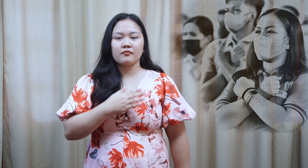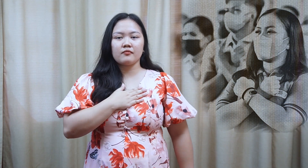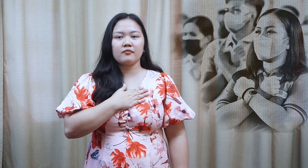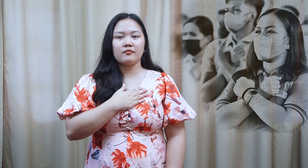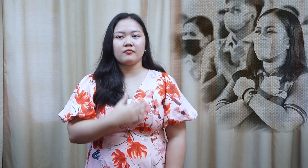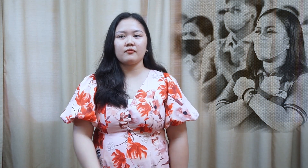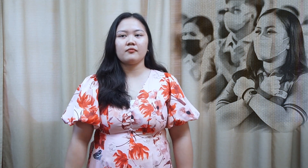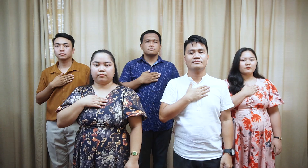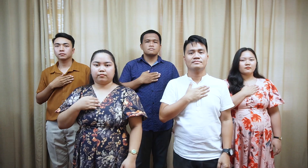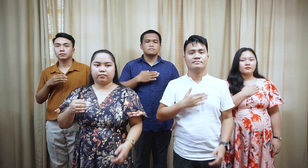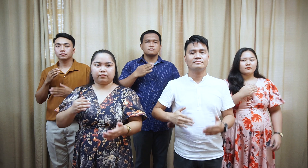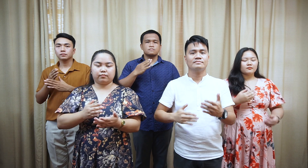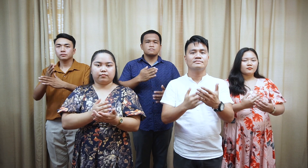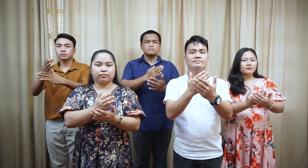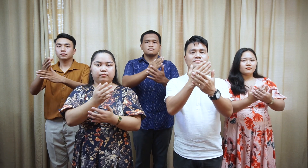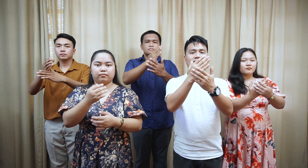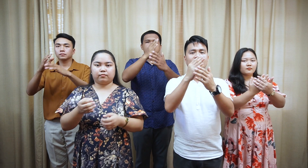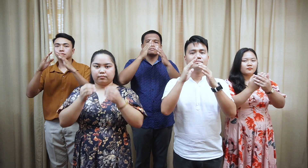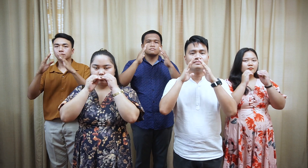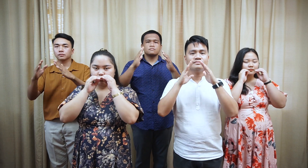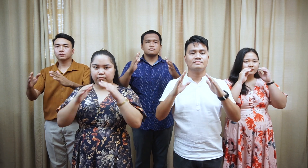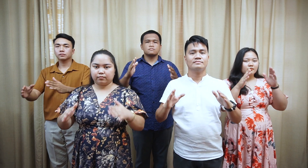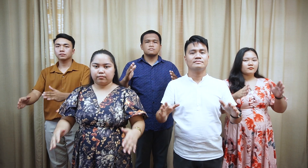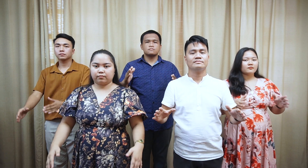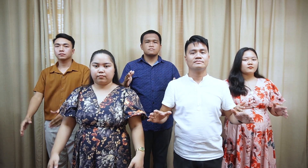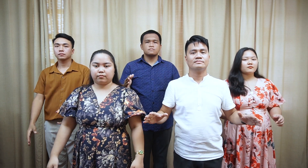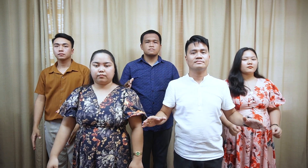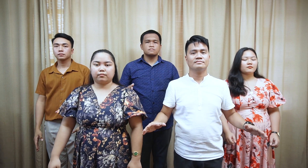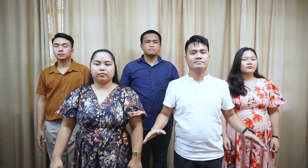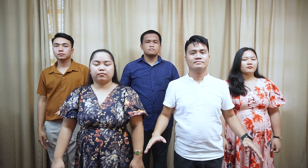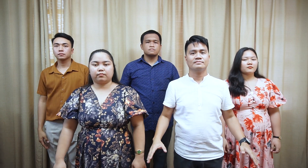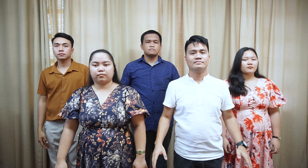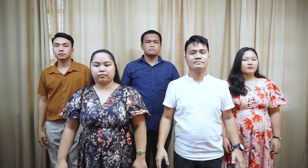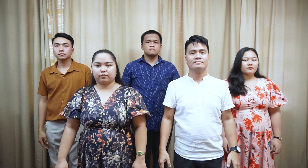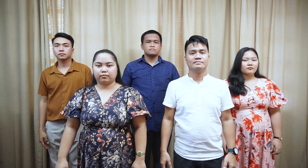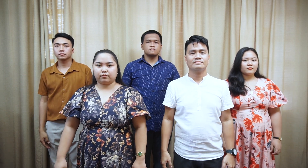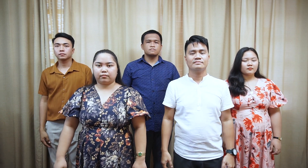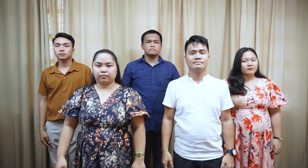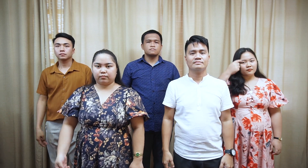ipaglalaban ko ang kahalalang biyaya mo. Ito